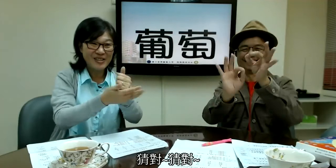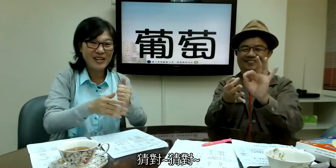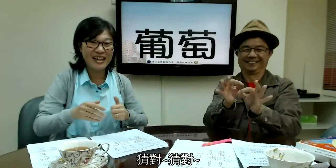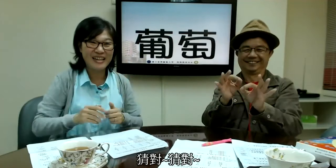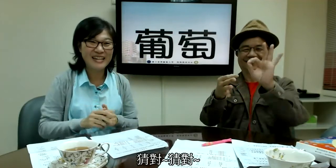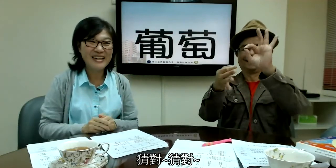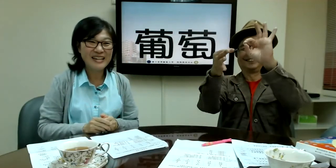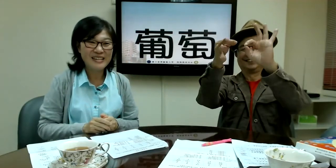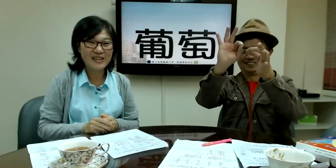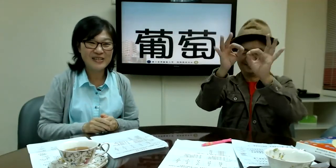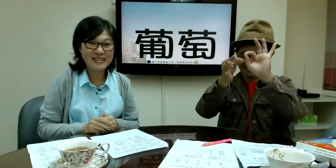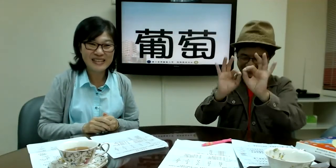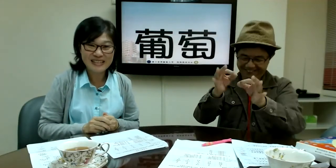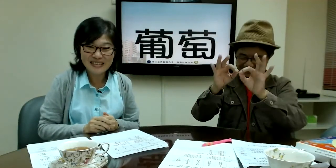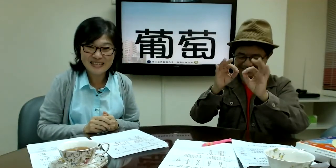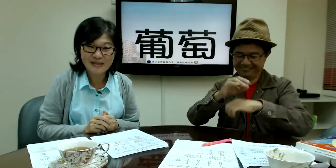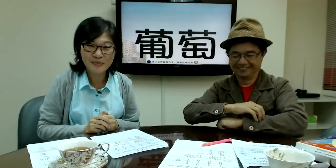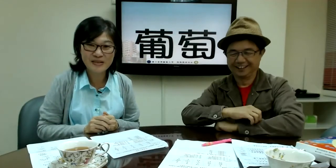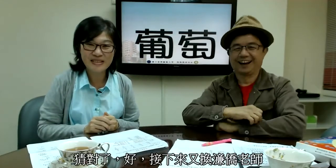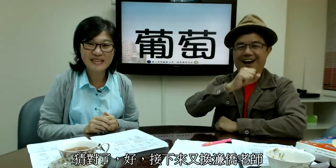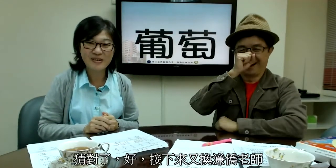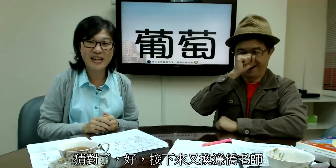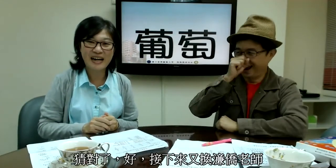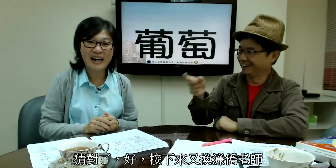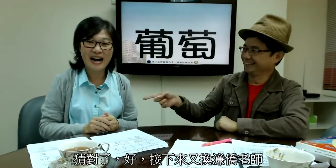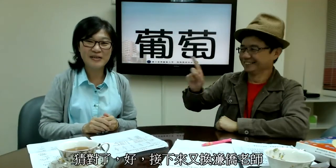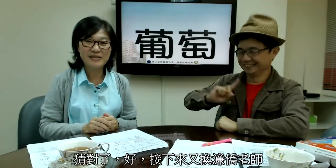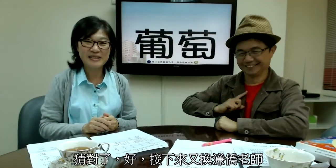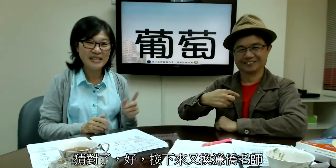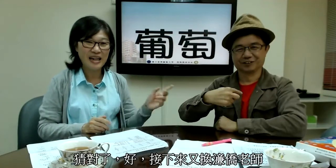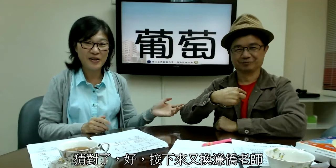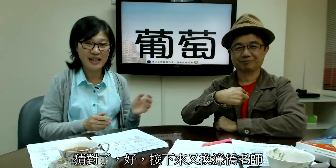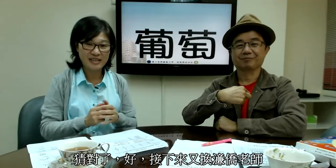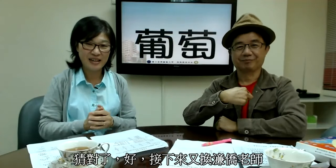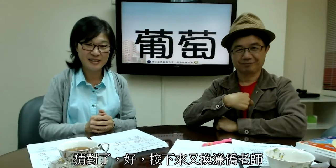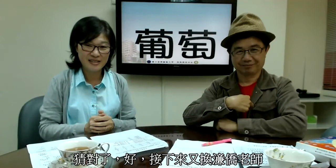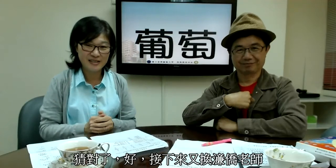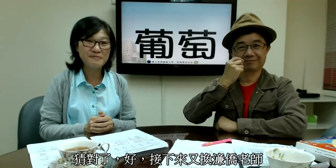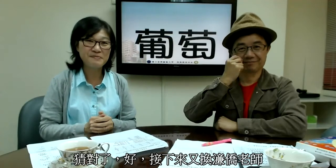猜对，有，知猜对了啊，好，接下来又换林乔老师。